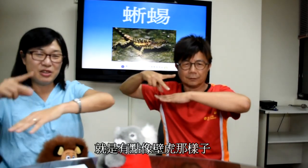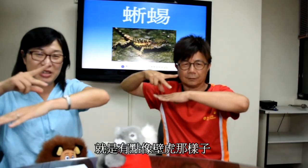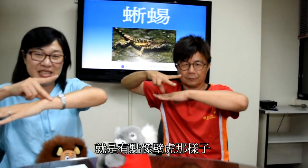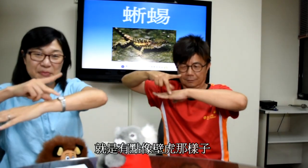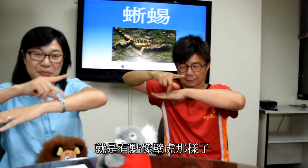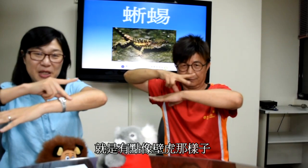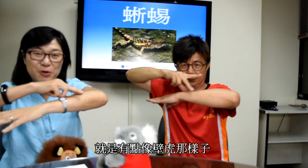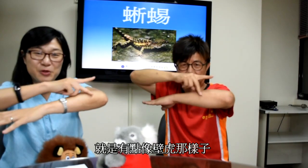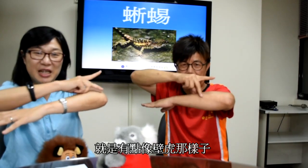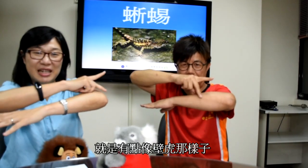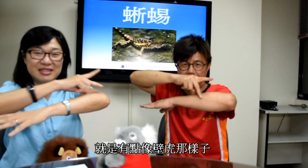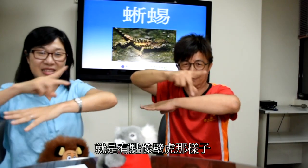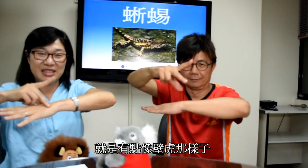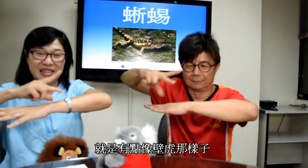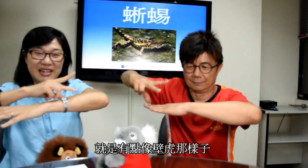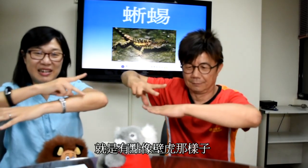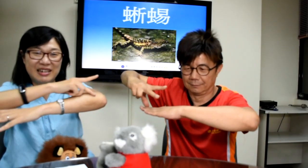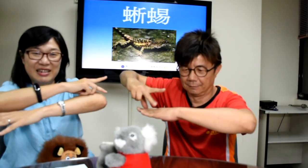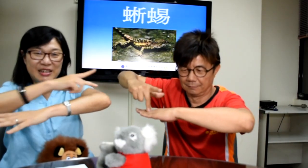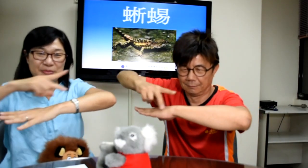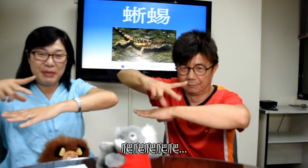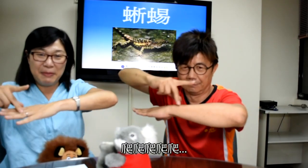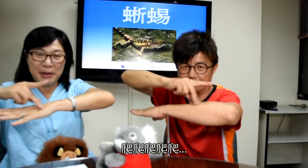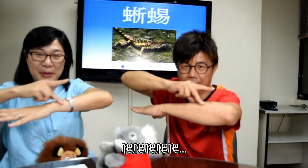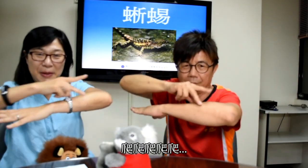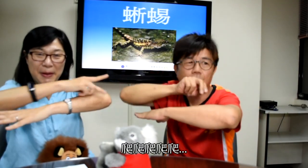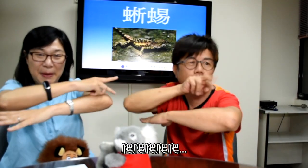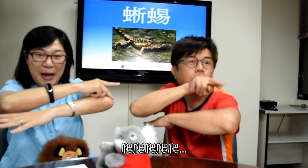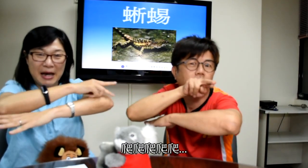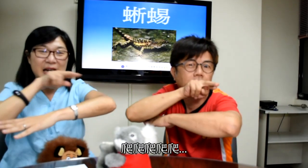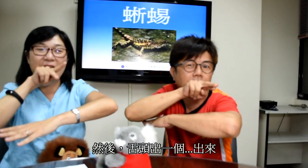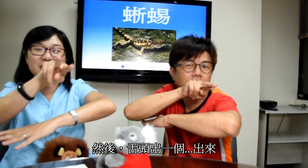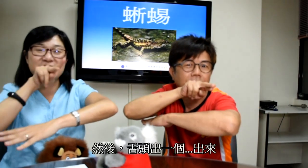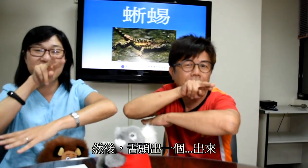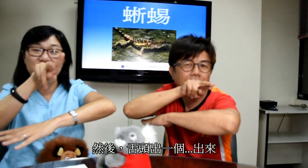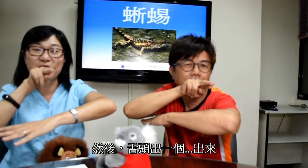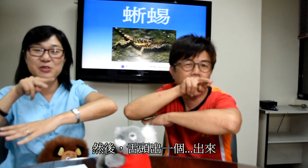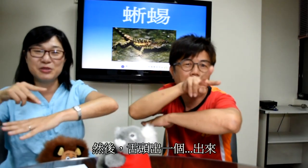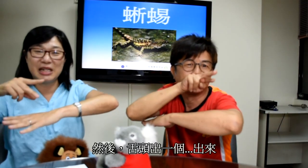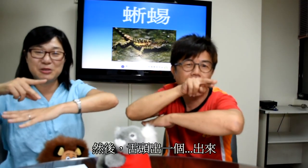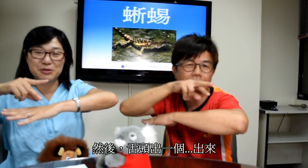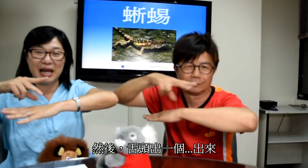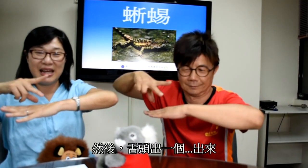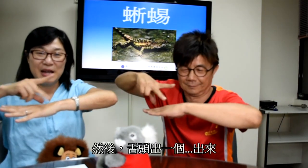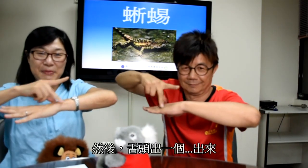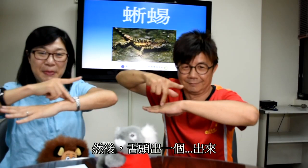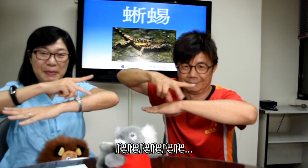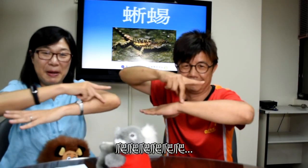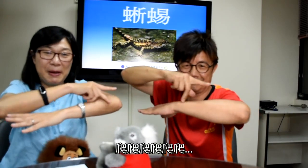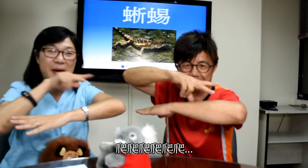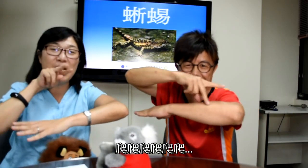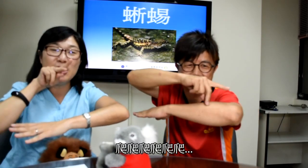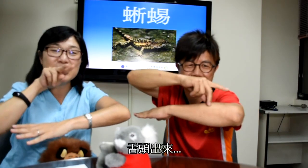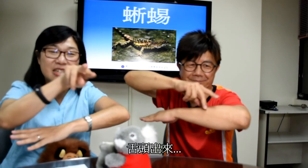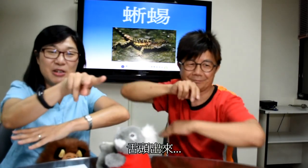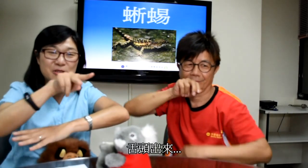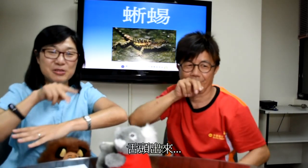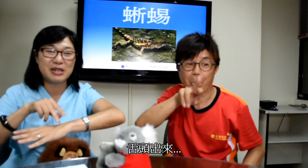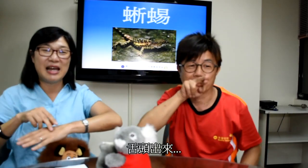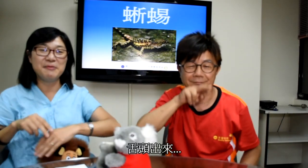点像壁虎那样子，啊、哦，啪啪啪啪啪啪啪啪，然后舌头出来，啪啪啪啪啪啪，舌头出来，